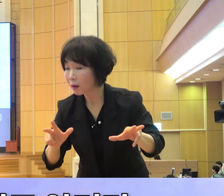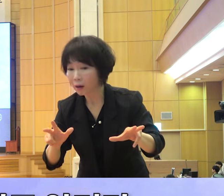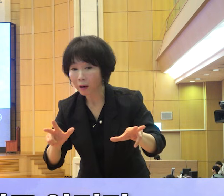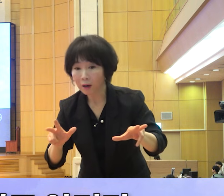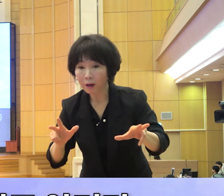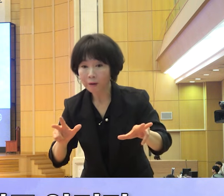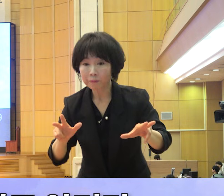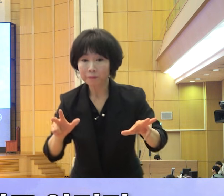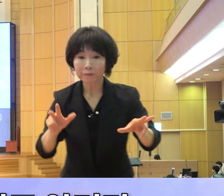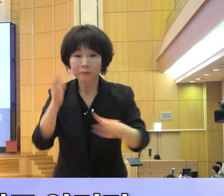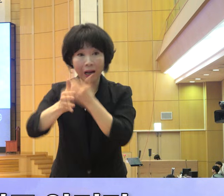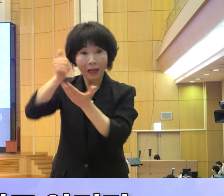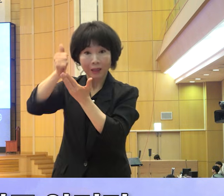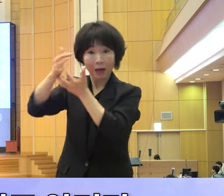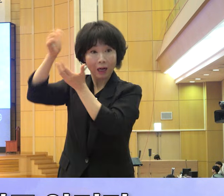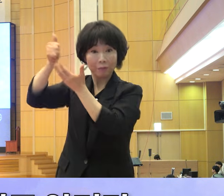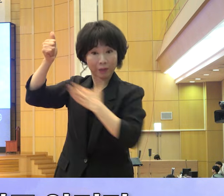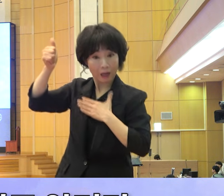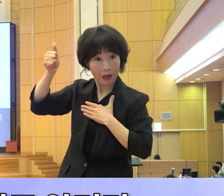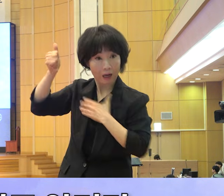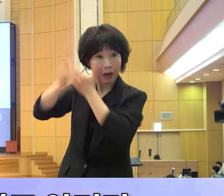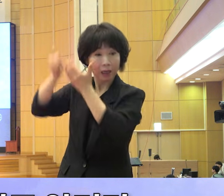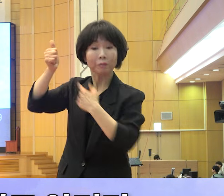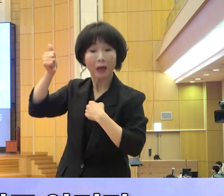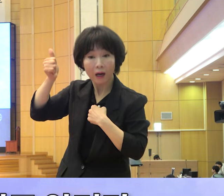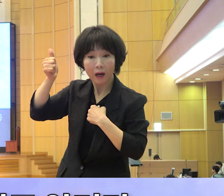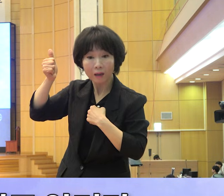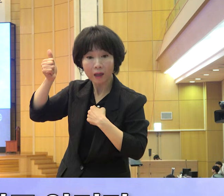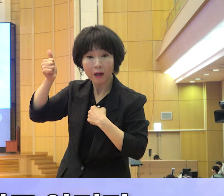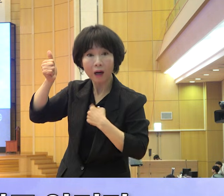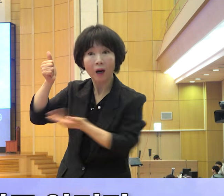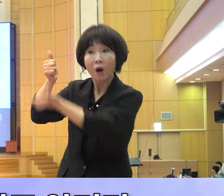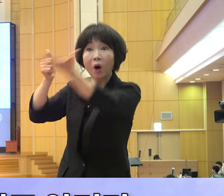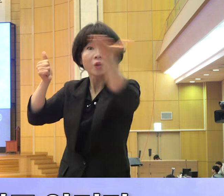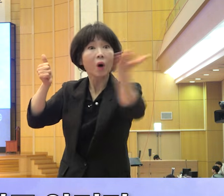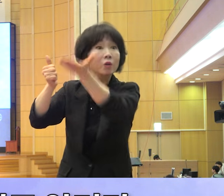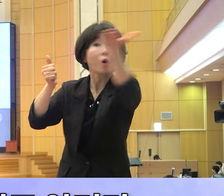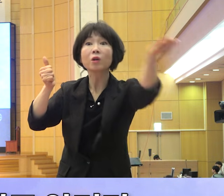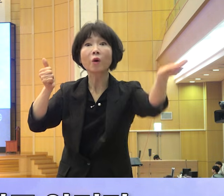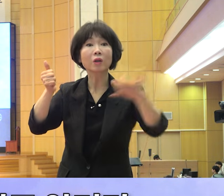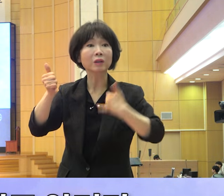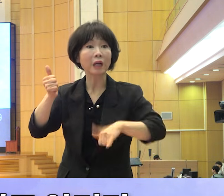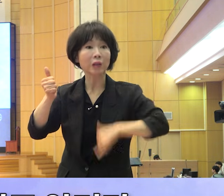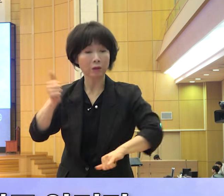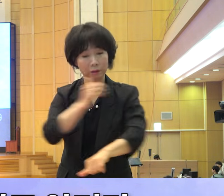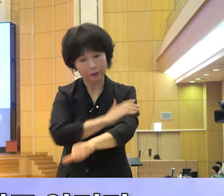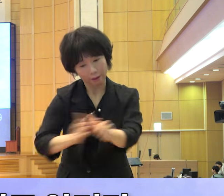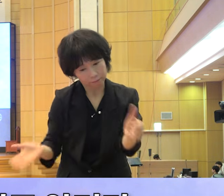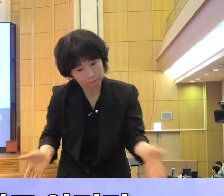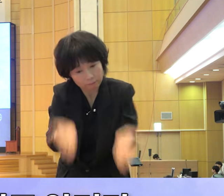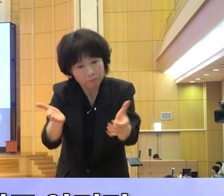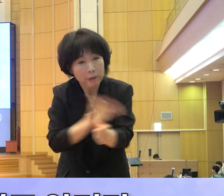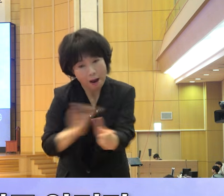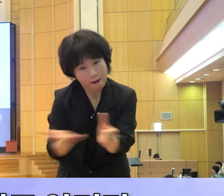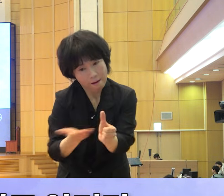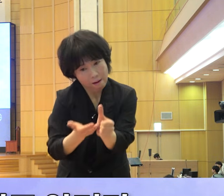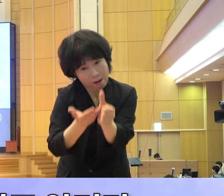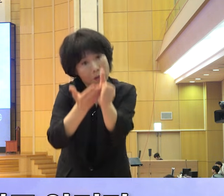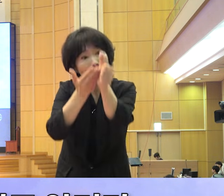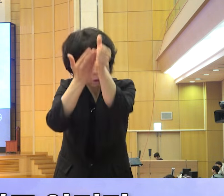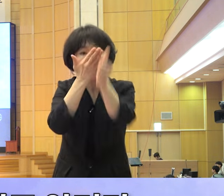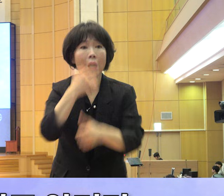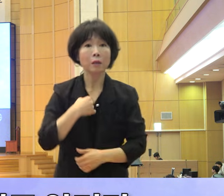내가 자식을 양육하였거늘, 하나님이 말씀하기를 자식을 양육했단 말은 하나님이